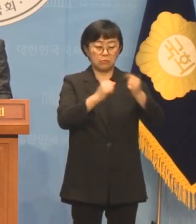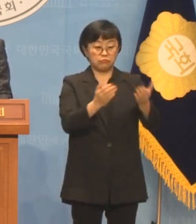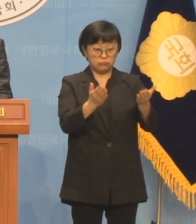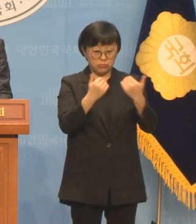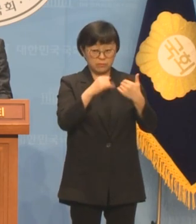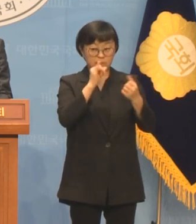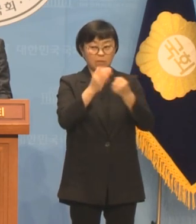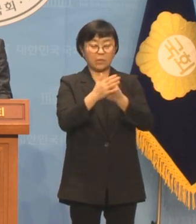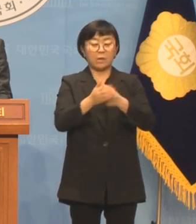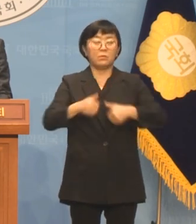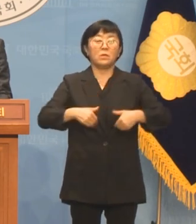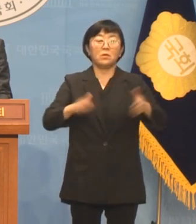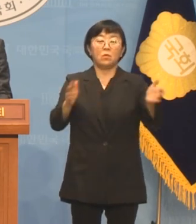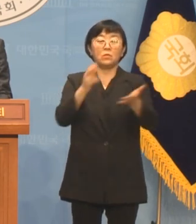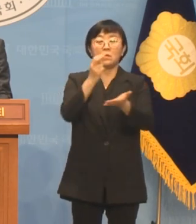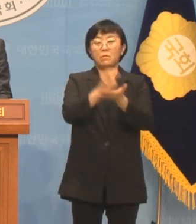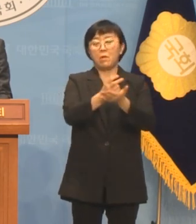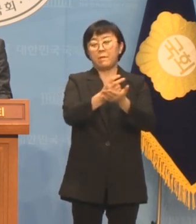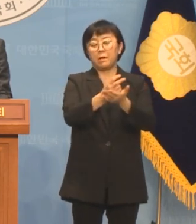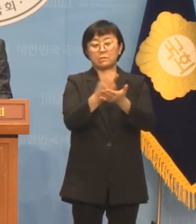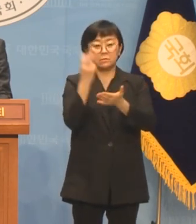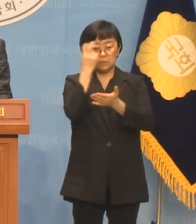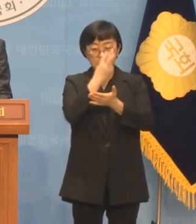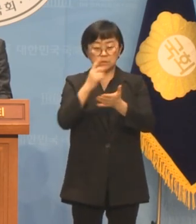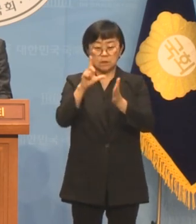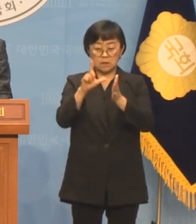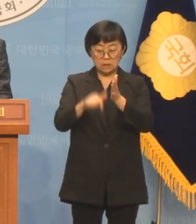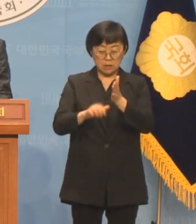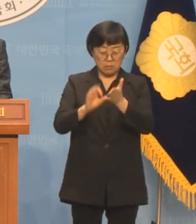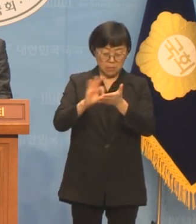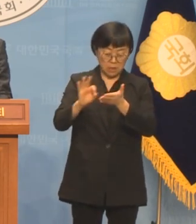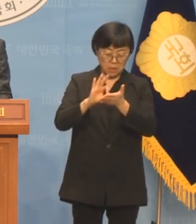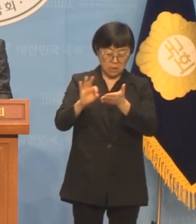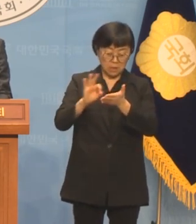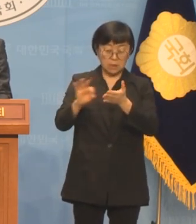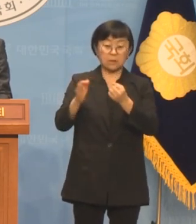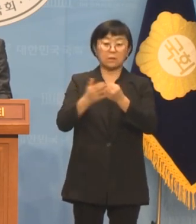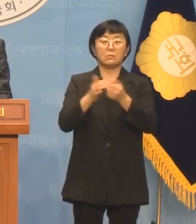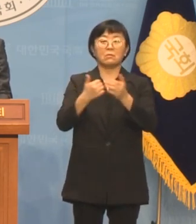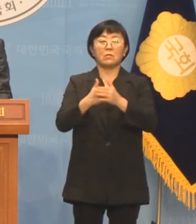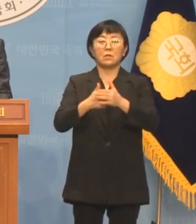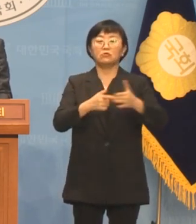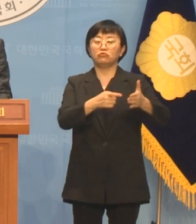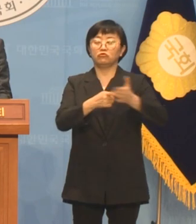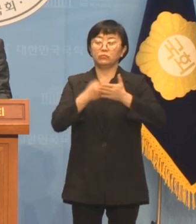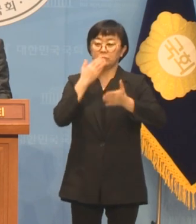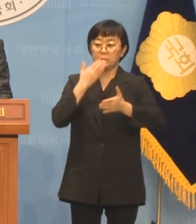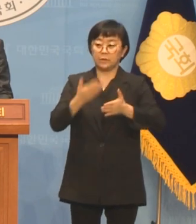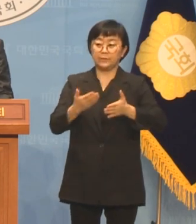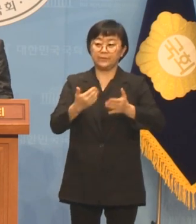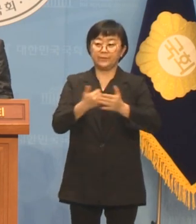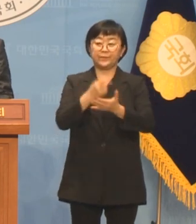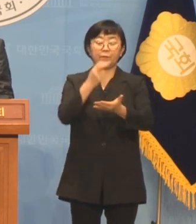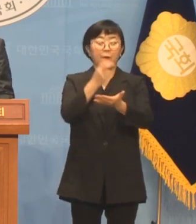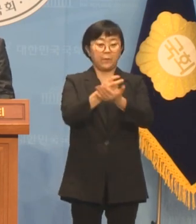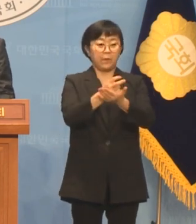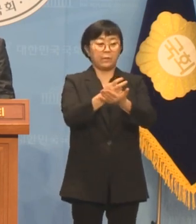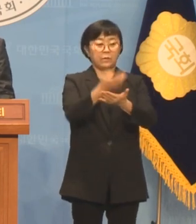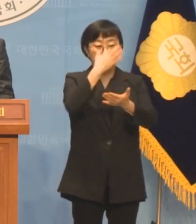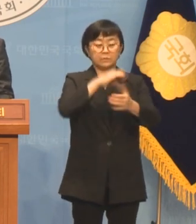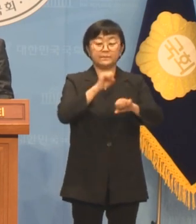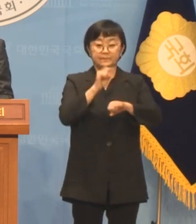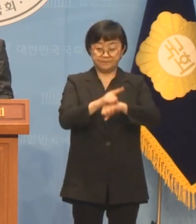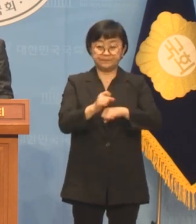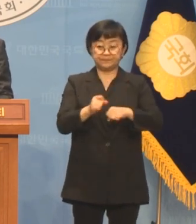유도하여 불필요한 법안 심사에 소요되는 입법부의 역량을 최소화함으로써 입법의